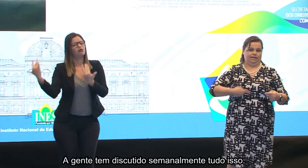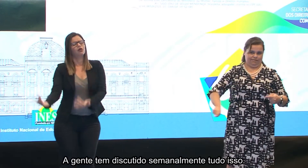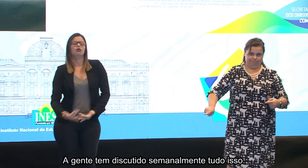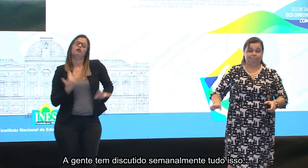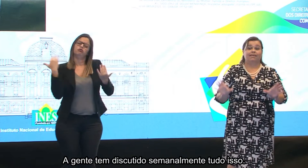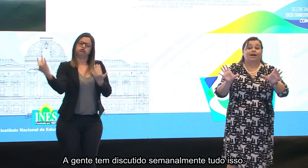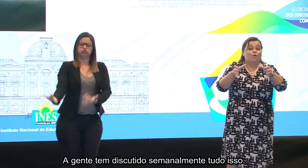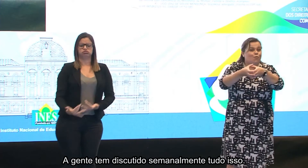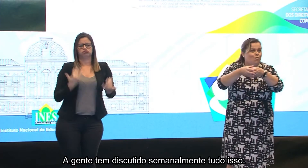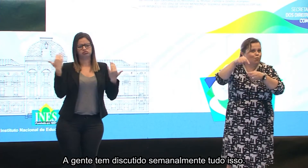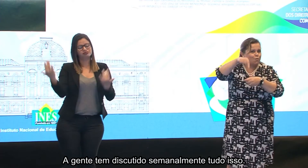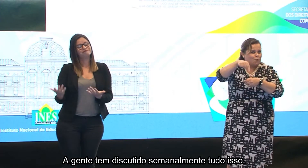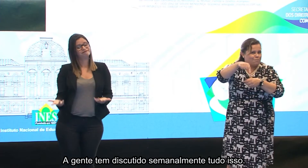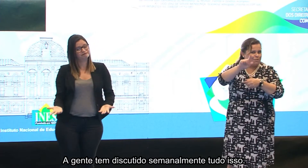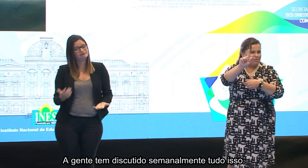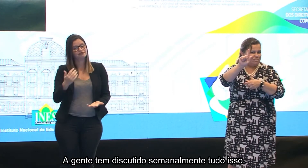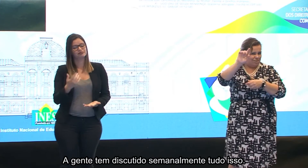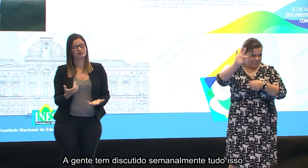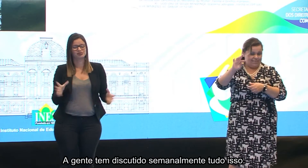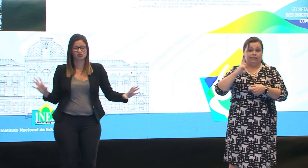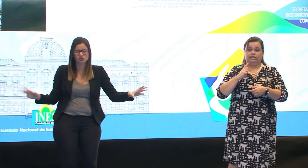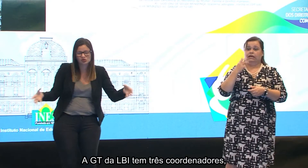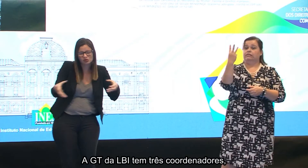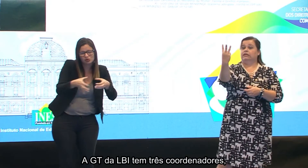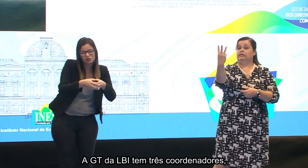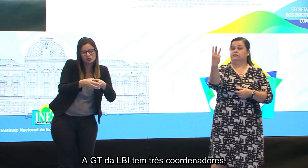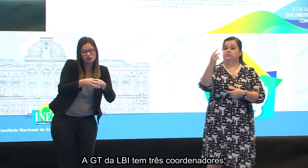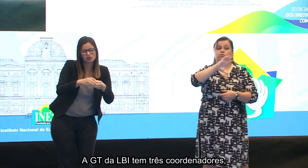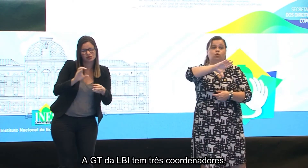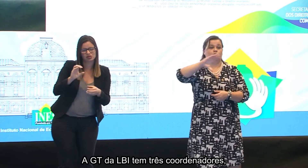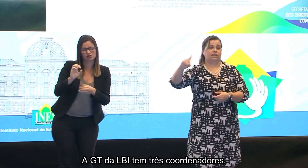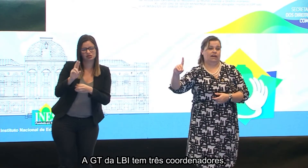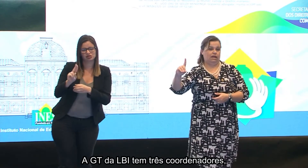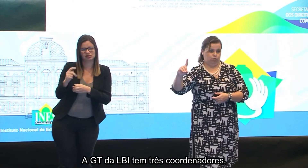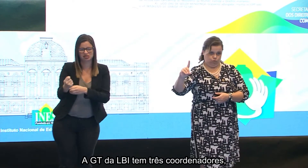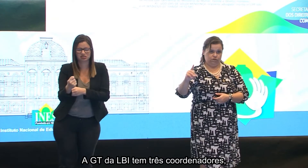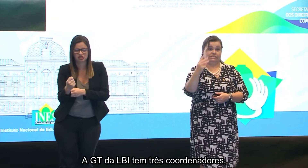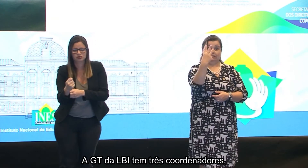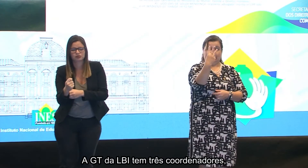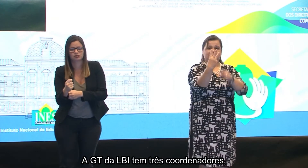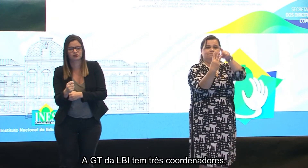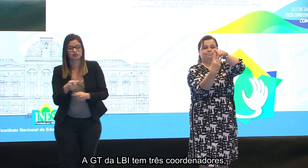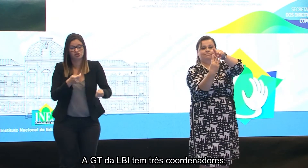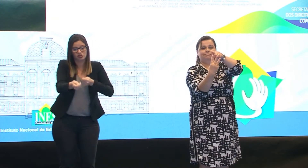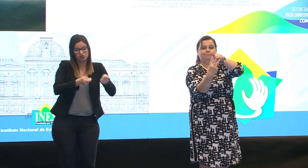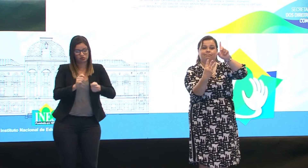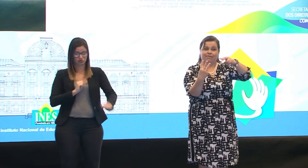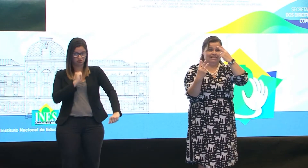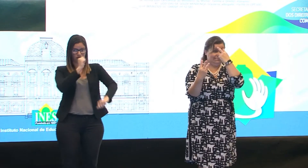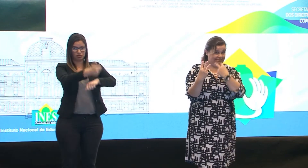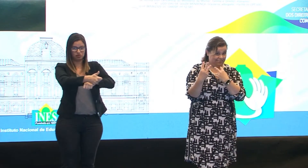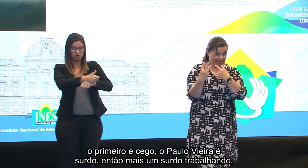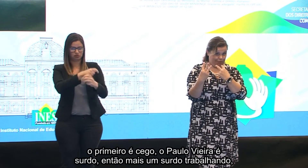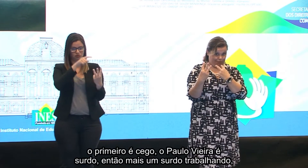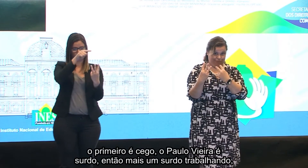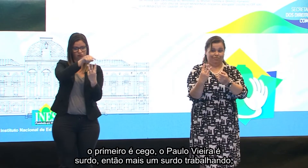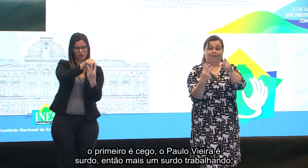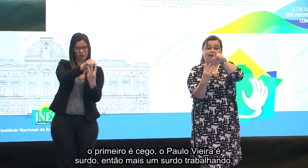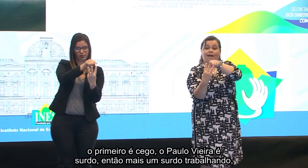discutido semanalmente tudo isso. E o GT da LBI tem 3 coordenadores. O primeiro é